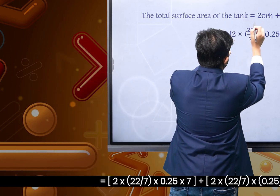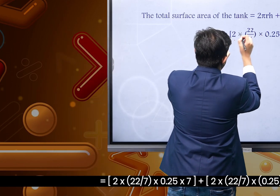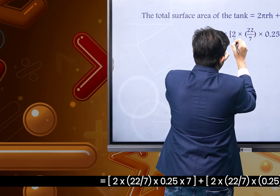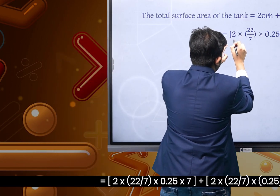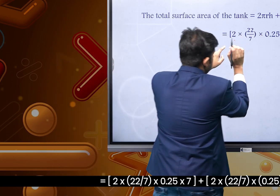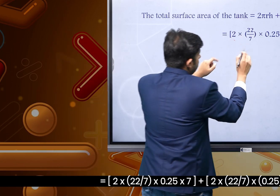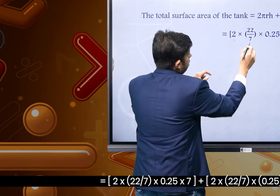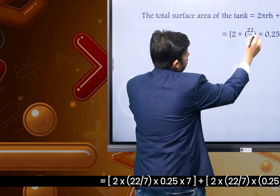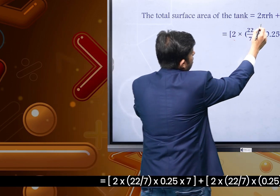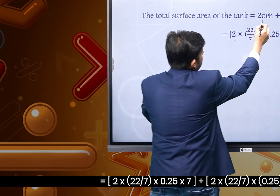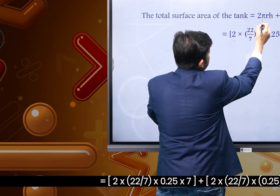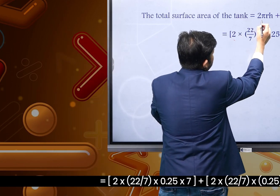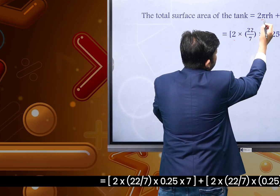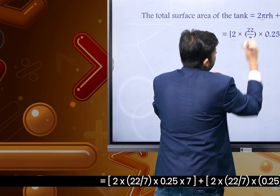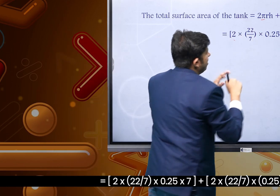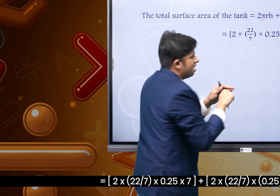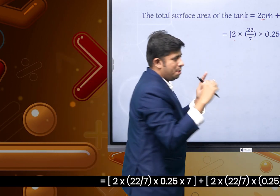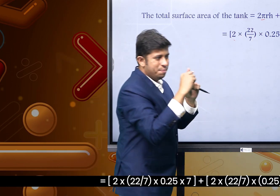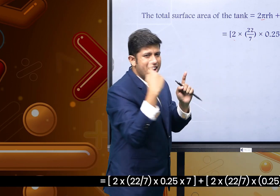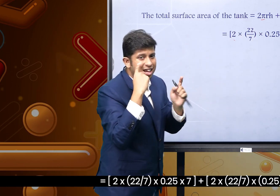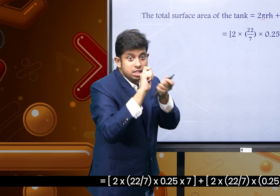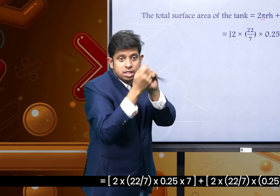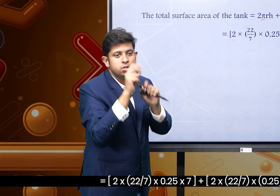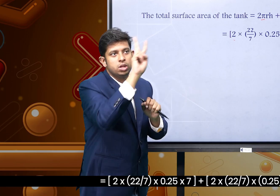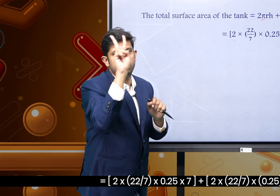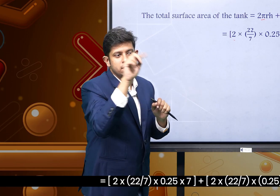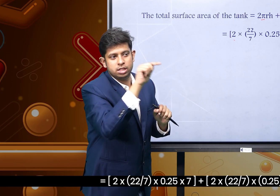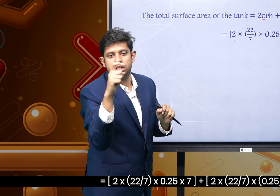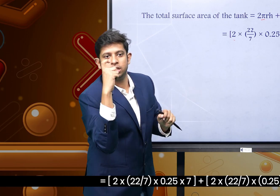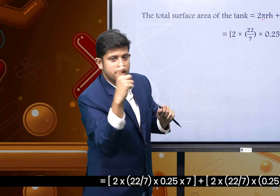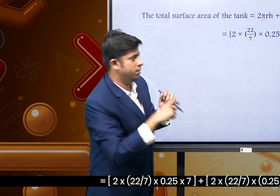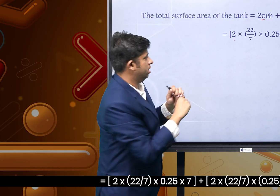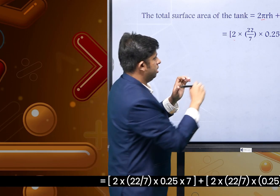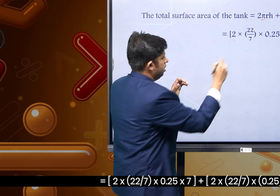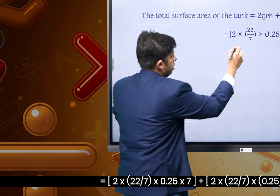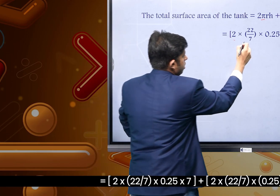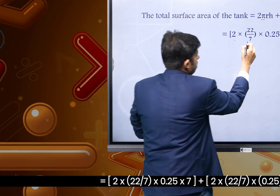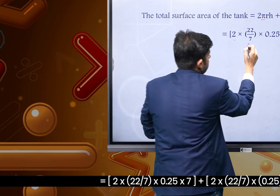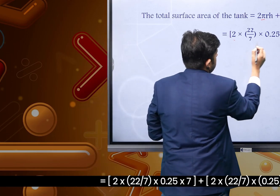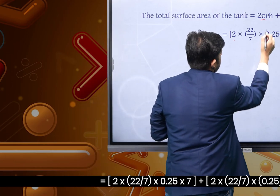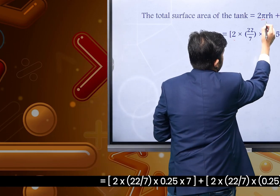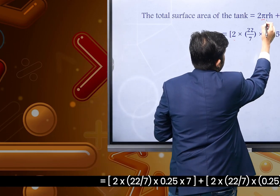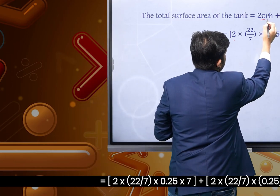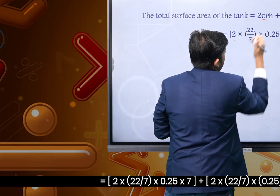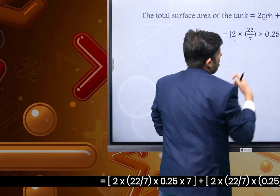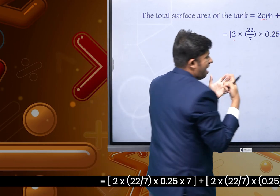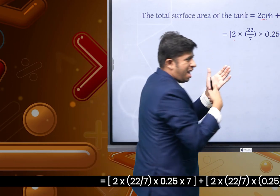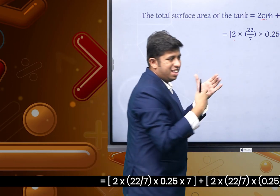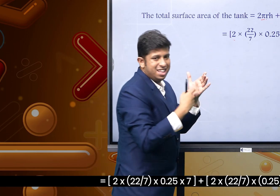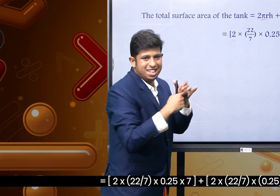बरोबर कंसामध्ये 2 गुणिले 22 भागिले 7 गुणिले 0.25 गुणिले 7 अधिक